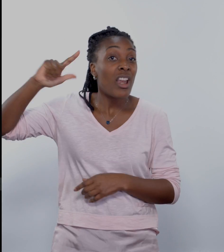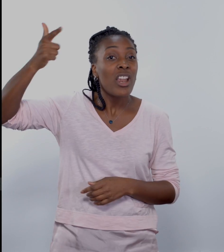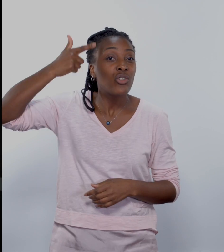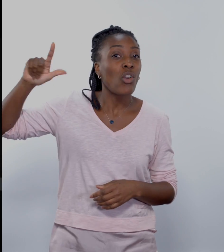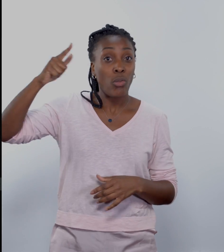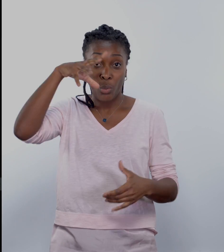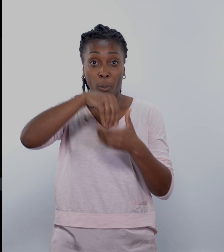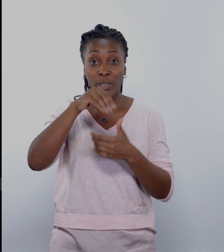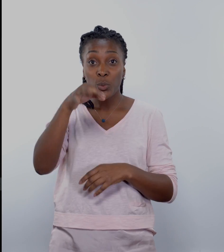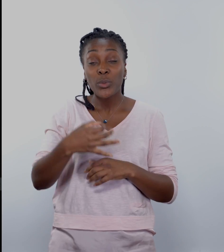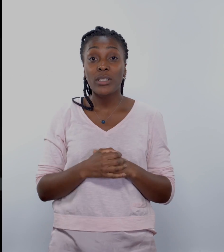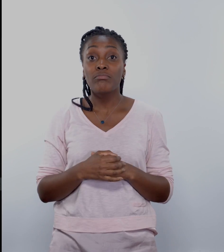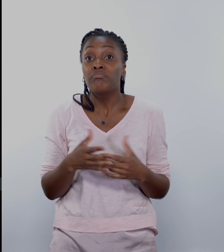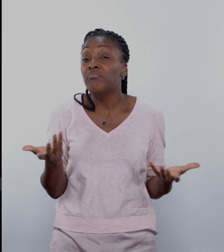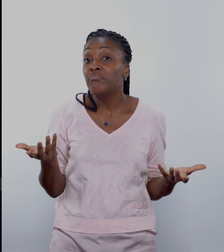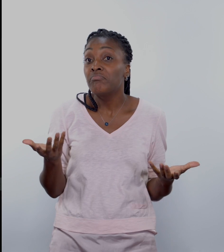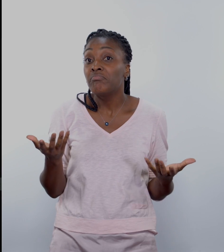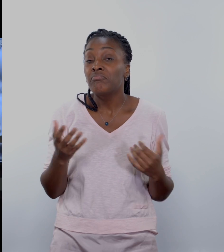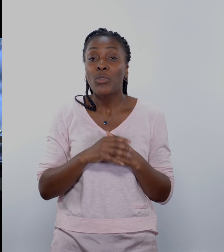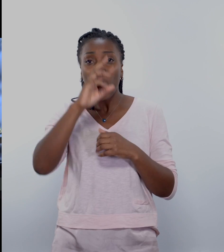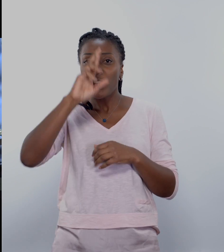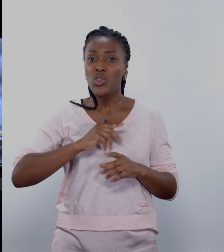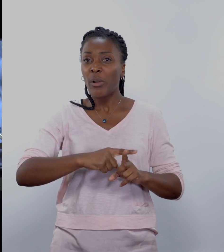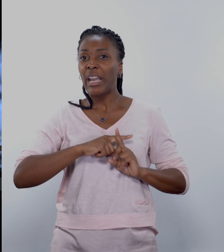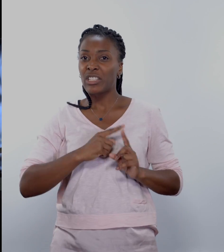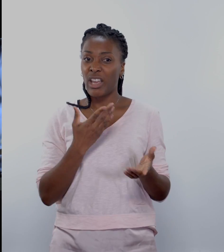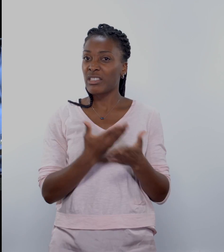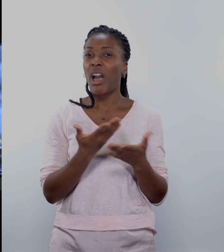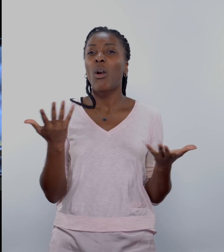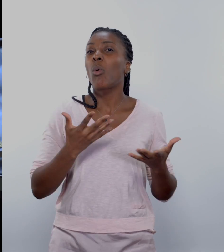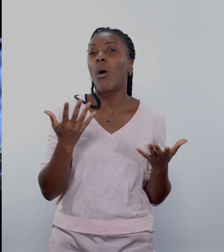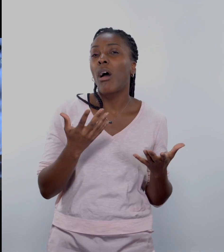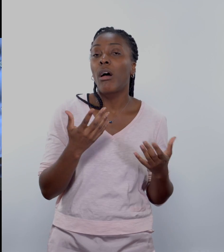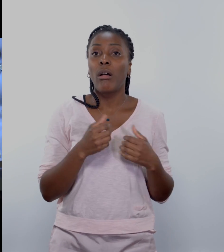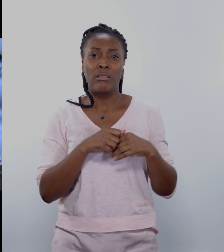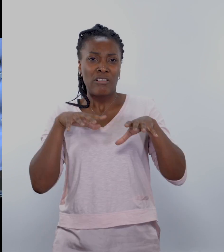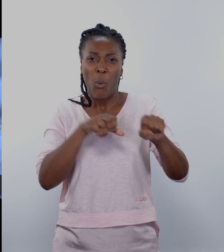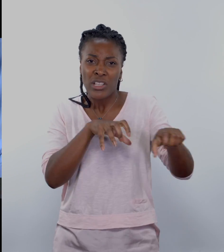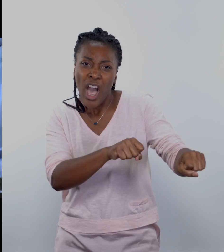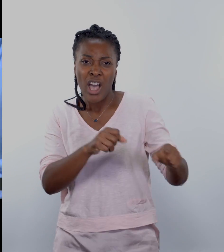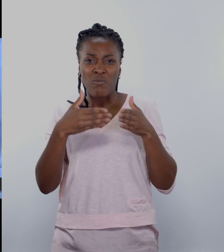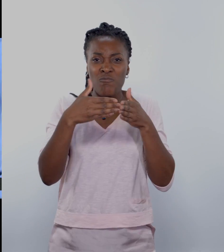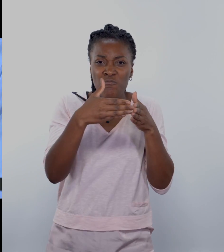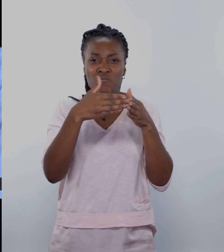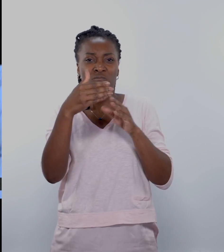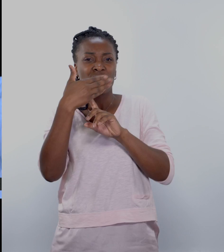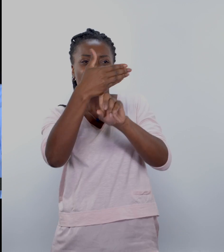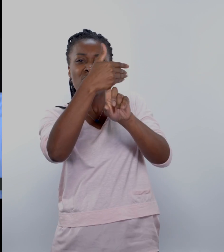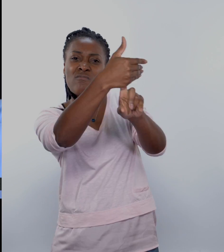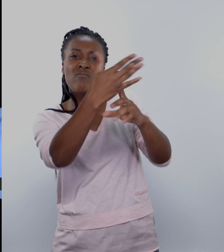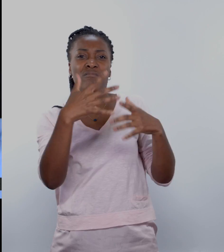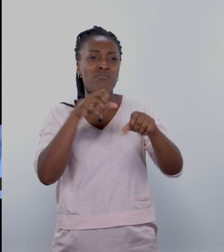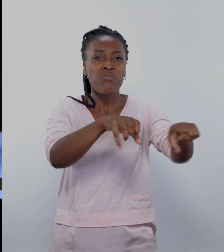mythologies. J'ai appris du christianisme qu'il avait provoqué des croisades, l'Inquisition, l'affaire